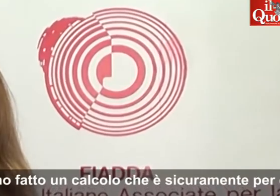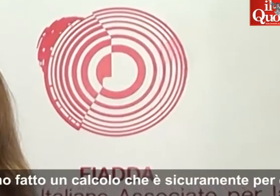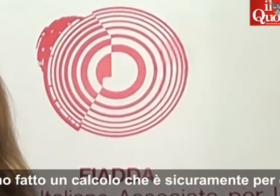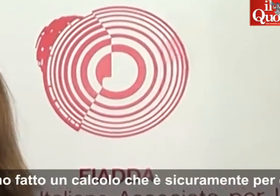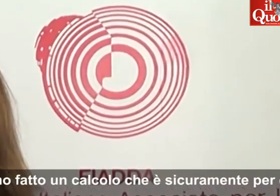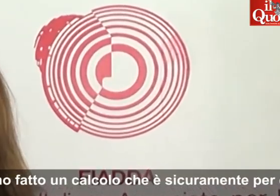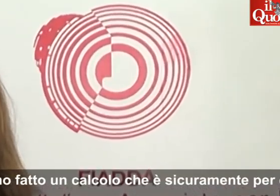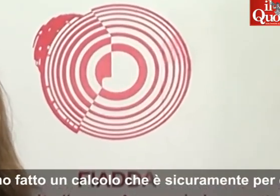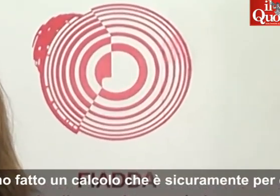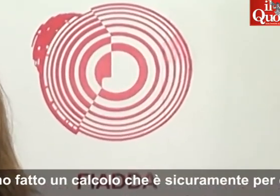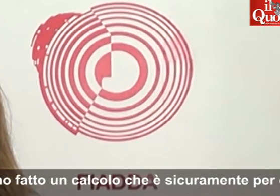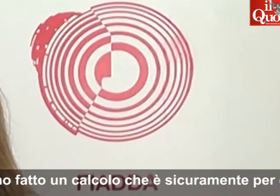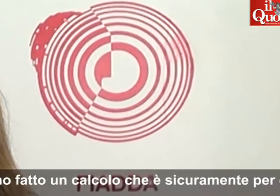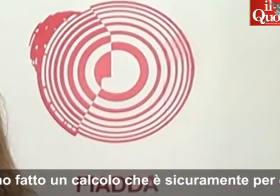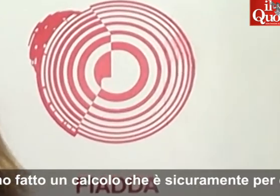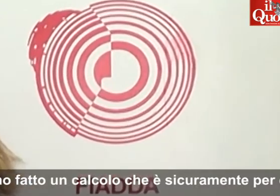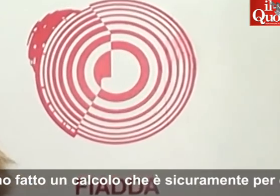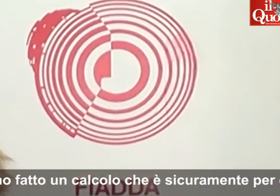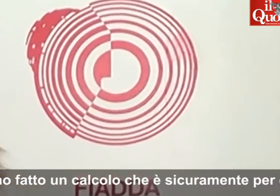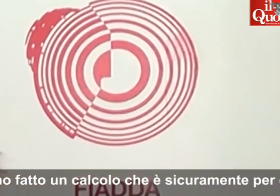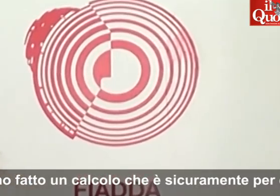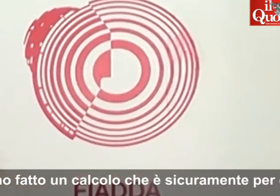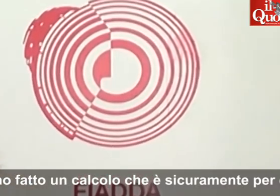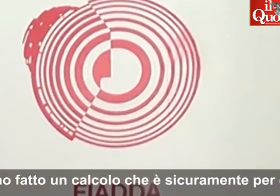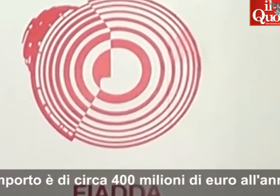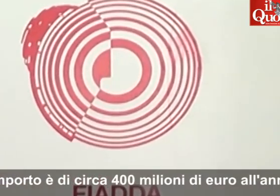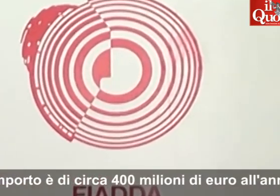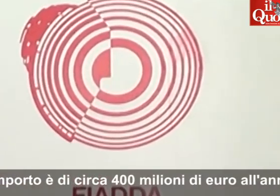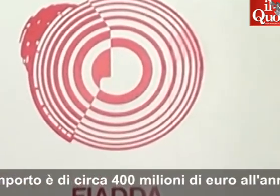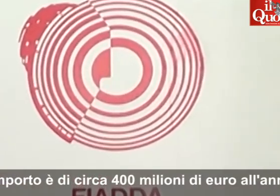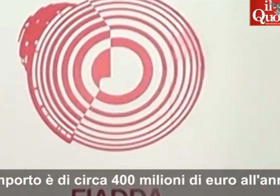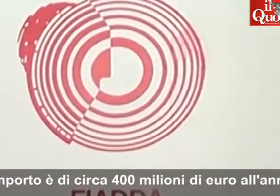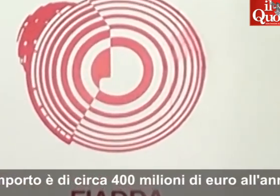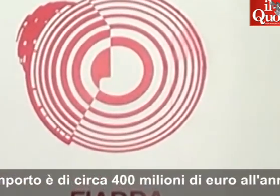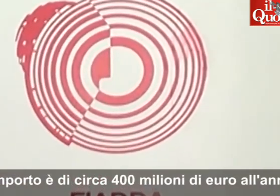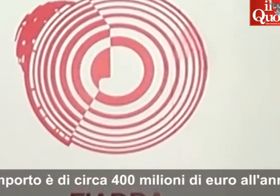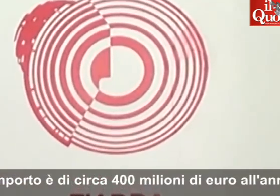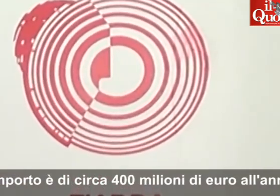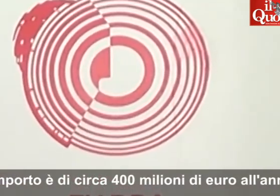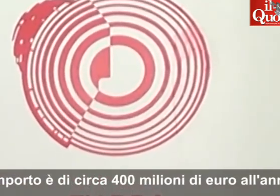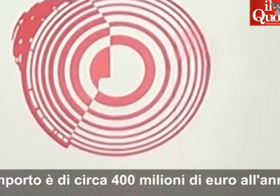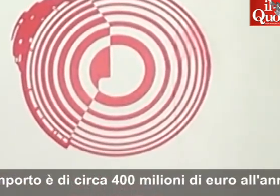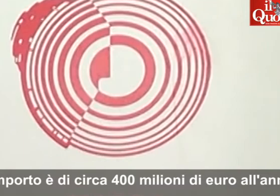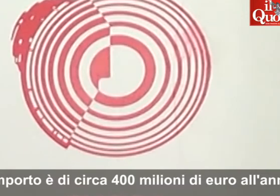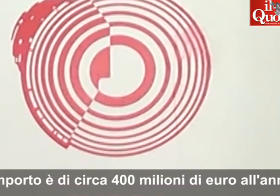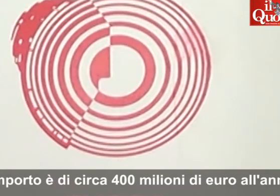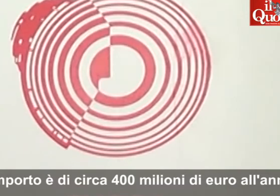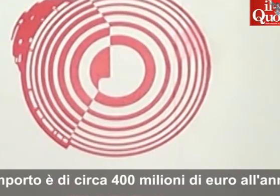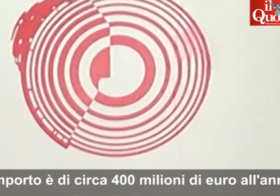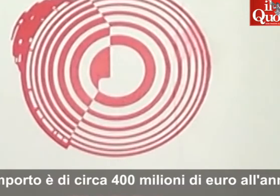un calcolo che è sicuramente per difetto, l'importo è circa 400 milioni di euro l